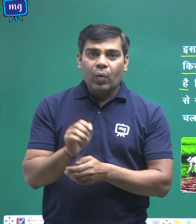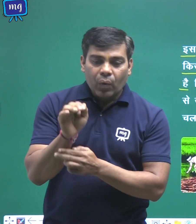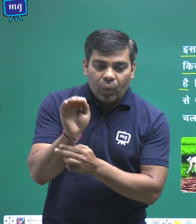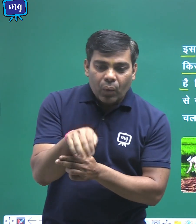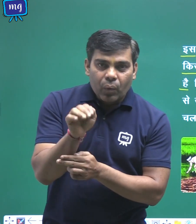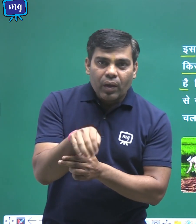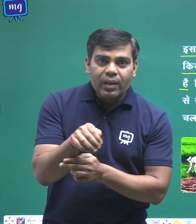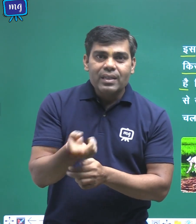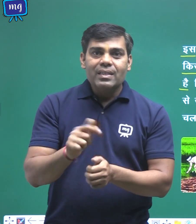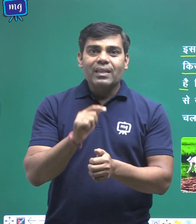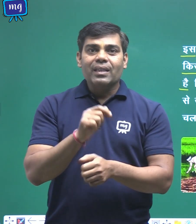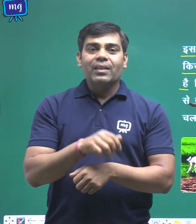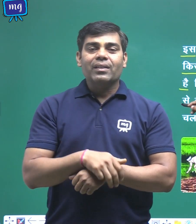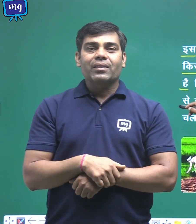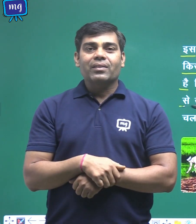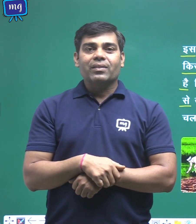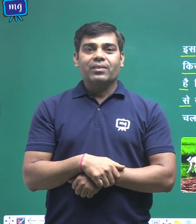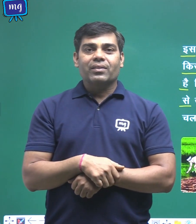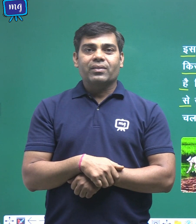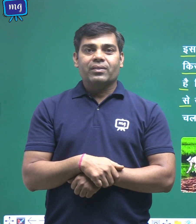कुदाली से